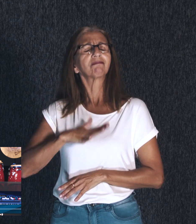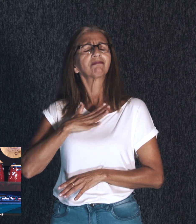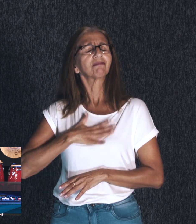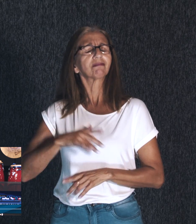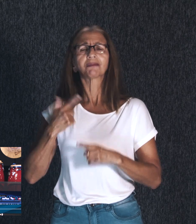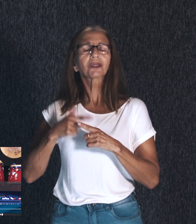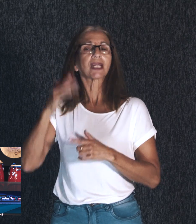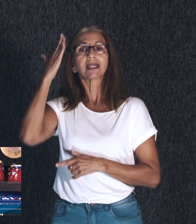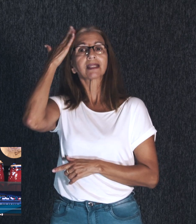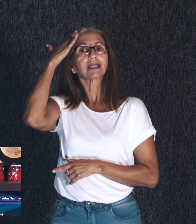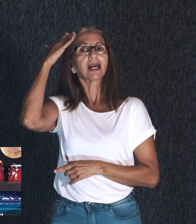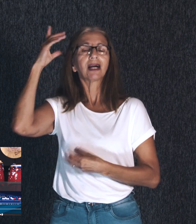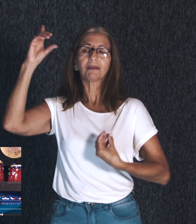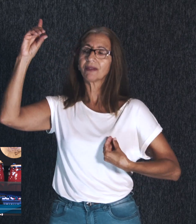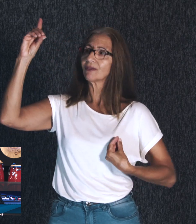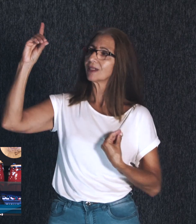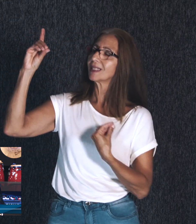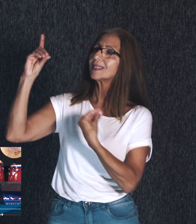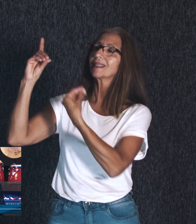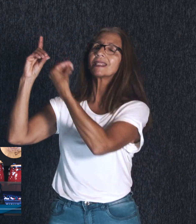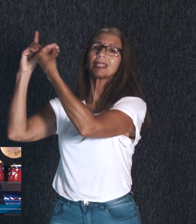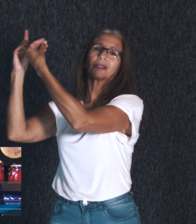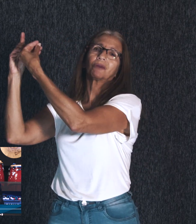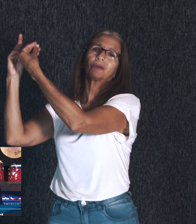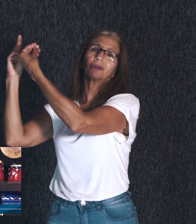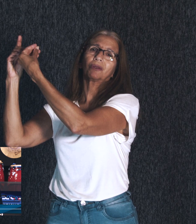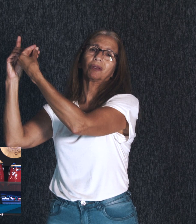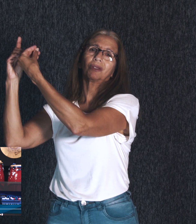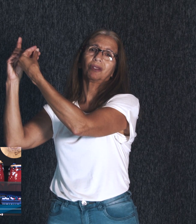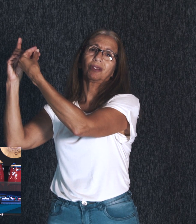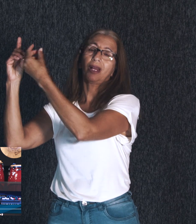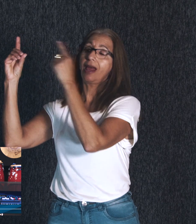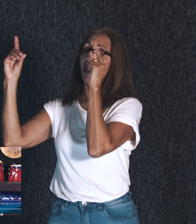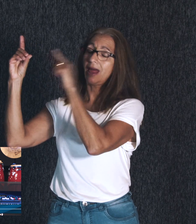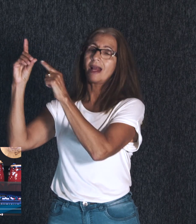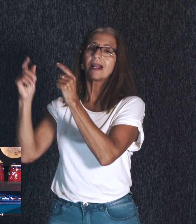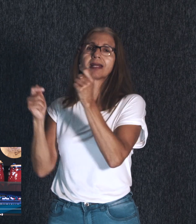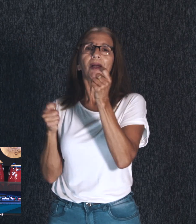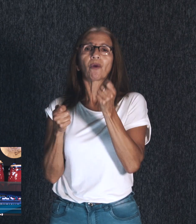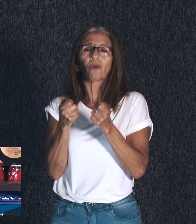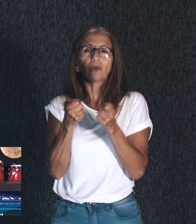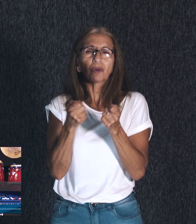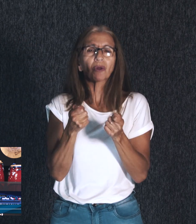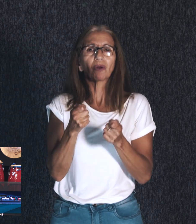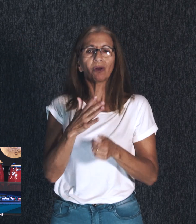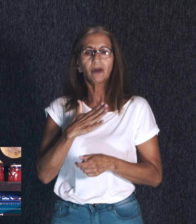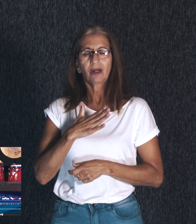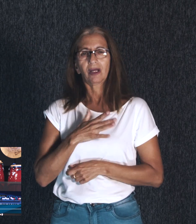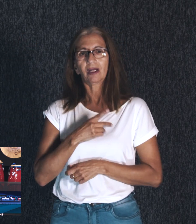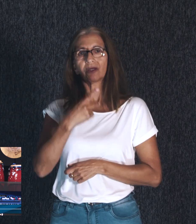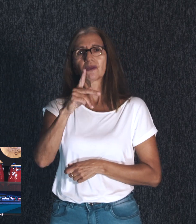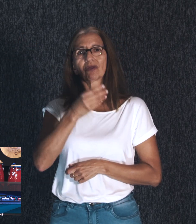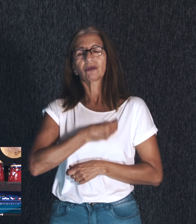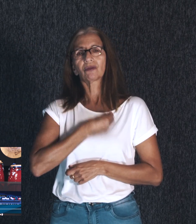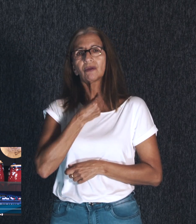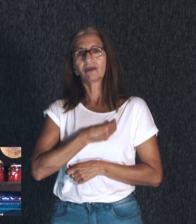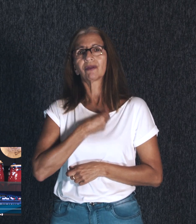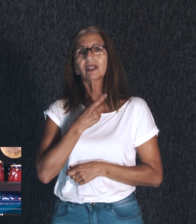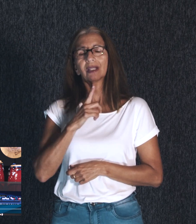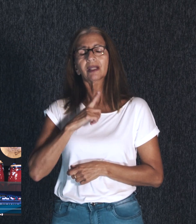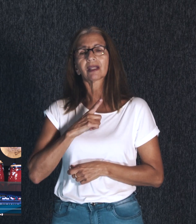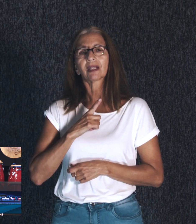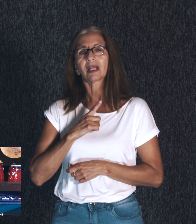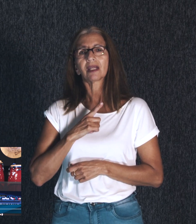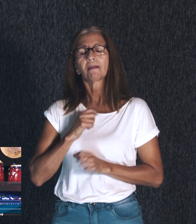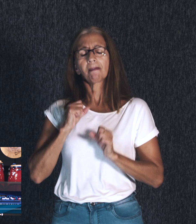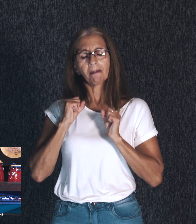que a sua vida não está nas mãos de qualquer pessoa, a sua vida está nas mãos do Senhor, o